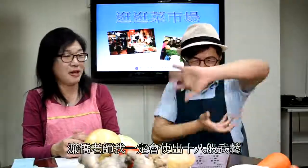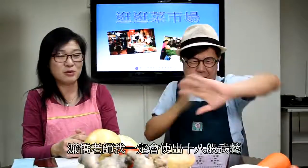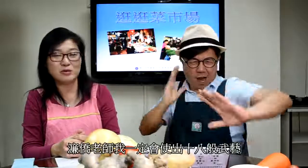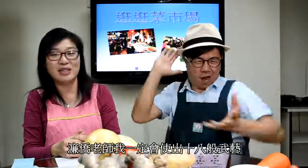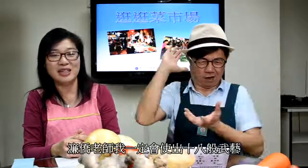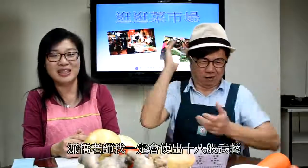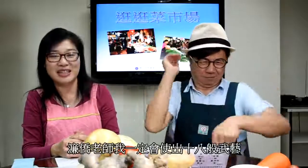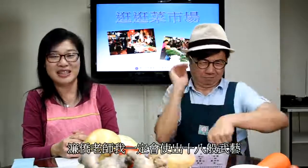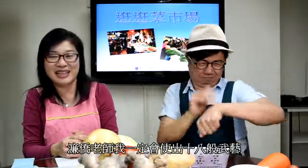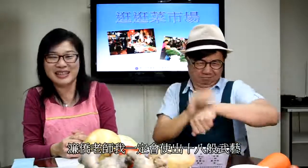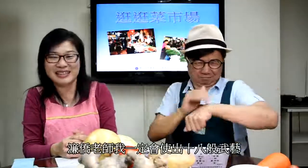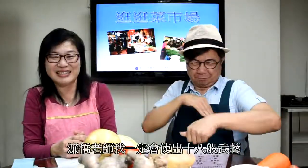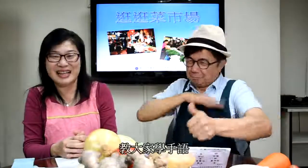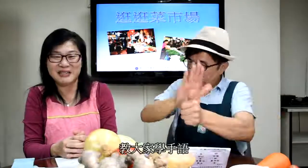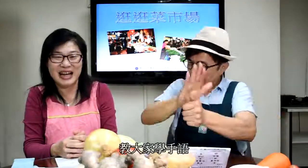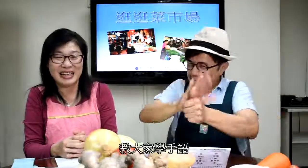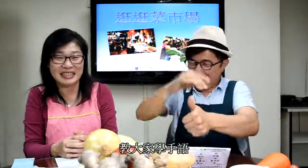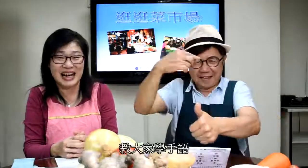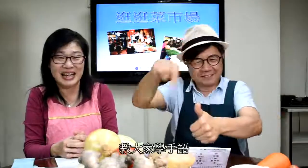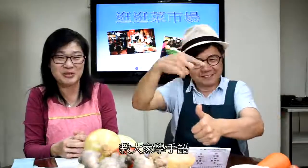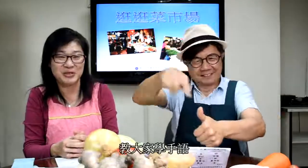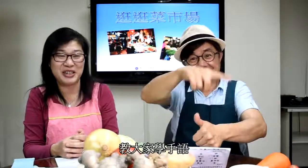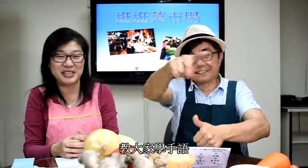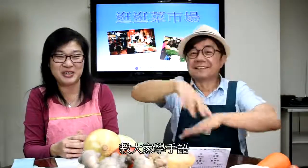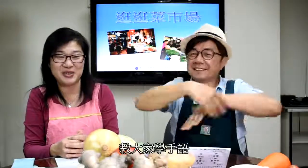18般武艺，教大家学手语。